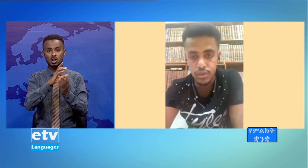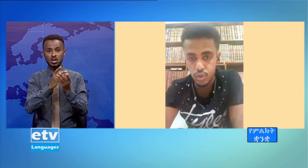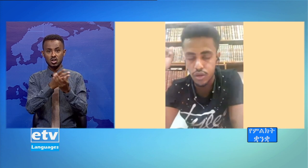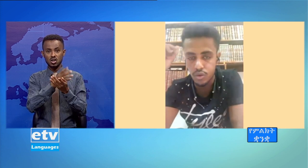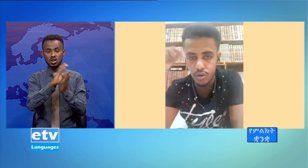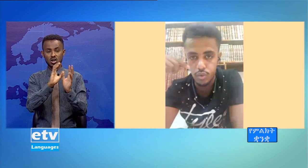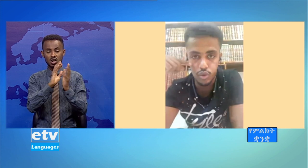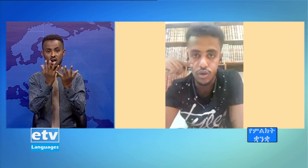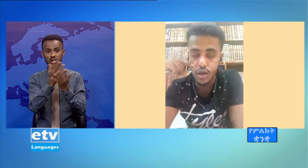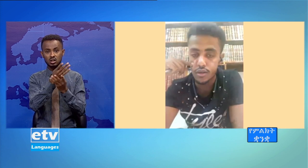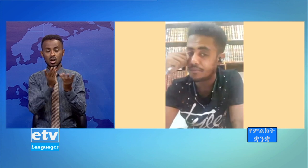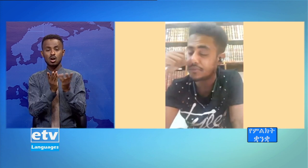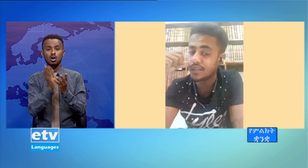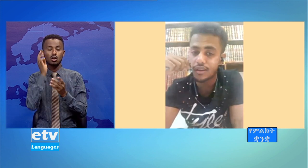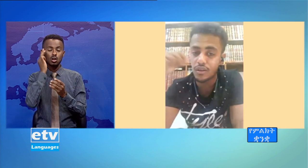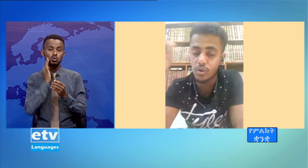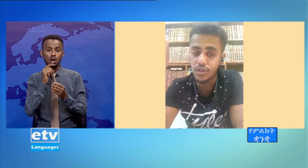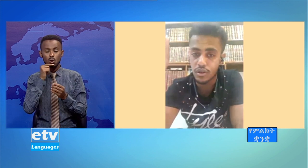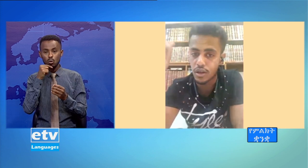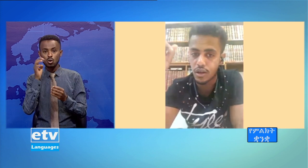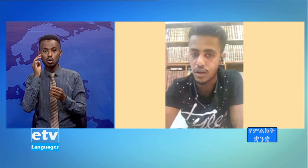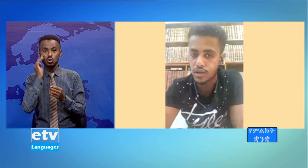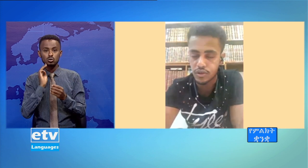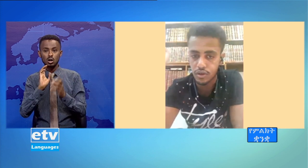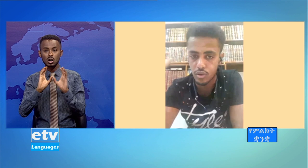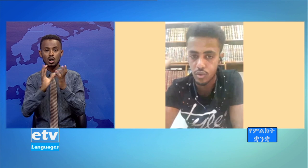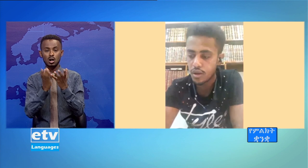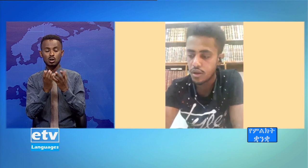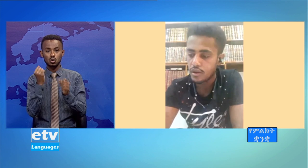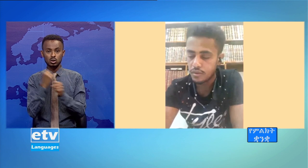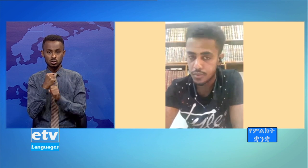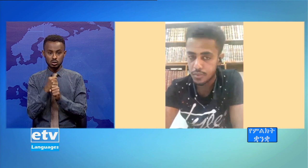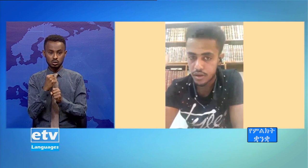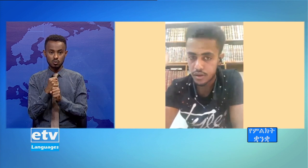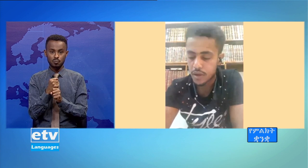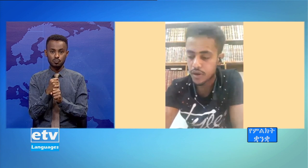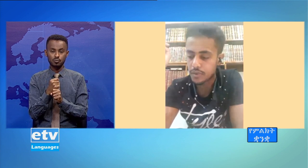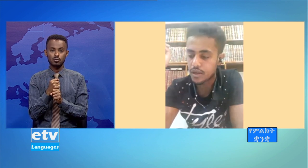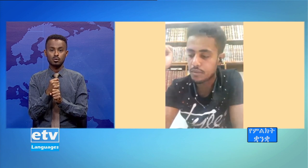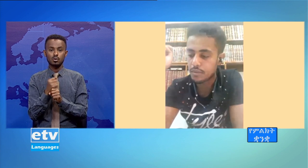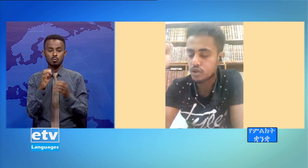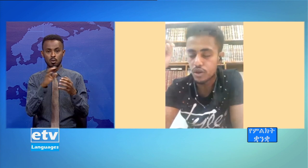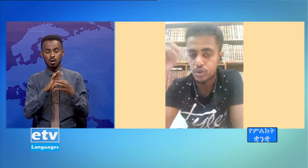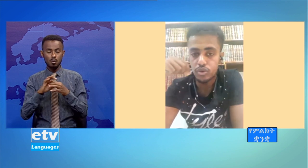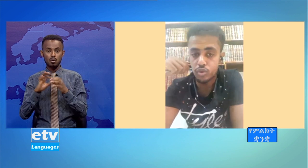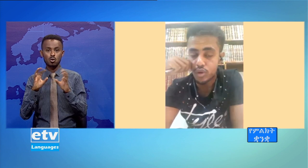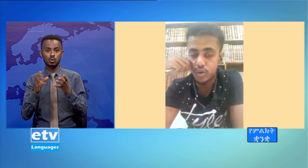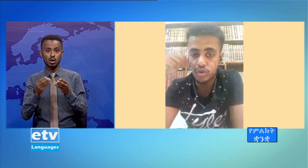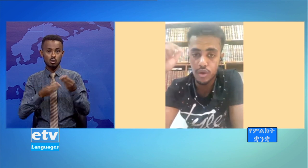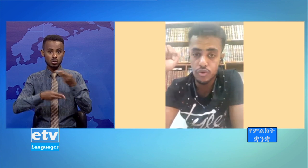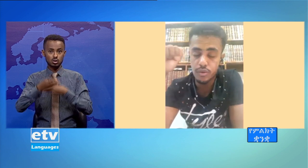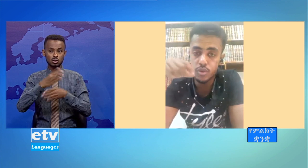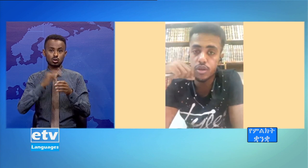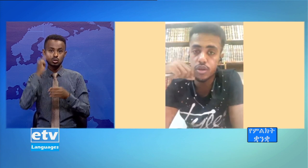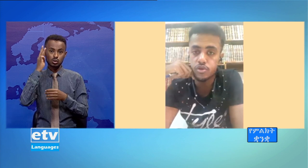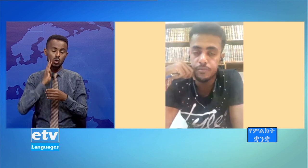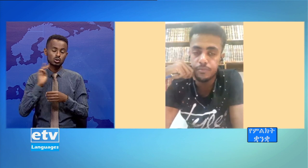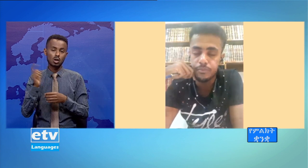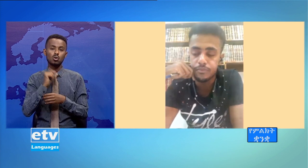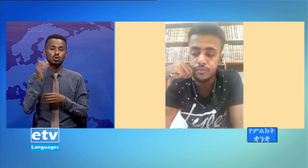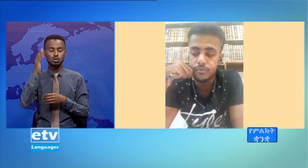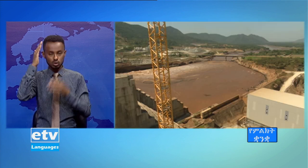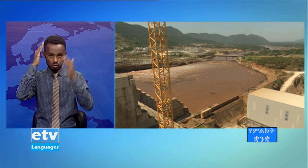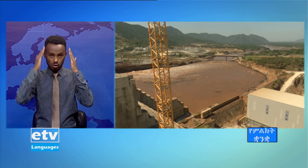ካርታውን የሱዳን ነው ብለው ወደ ሱዳን ካርታውን አሰርተው በማህበራዊ ሚዲያ የሚያንሸራሽሩት ሱዳኖች ሳይሆኑ ግብጾች